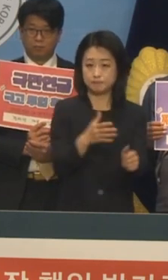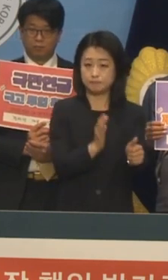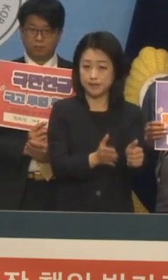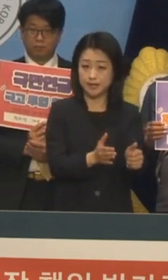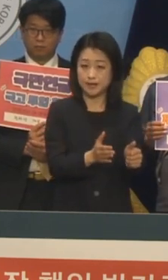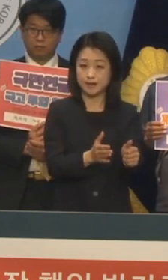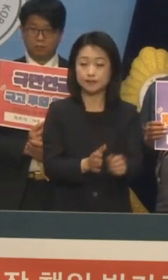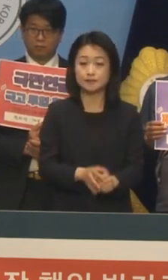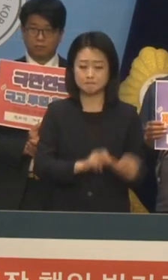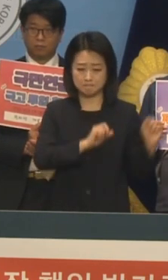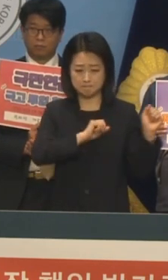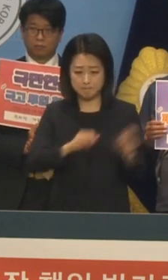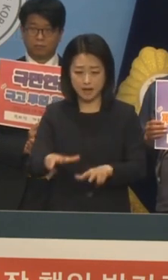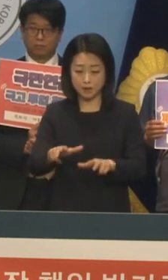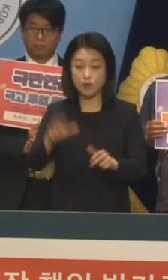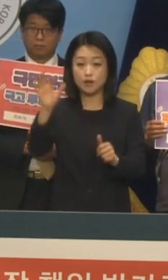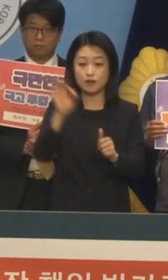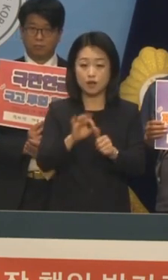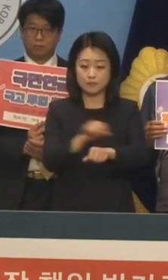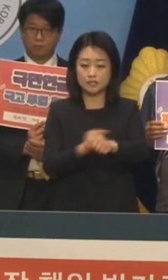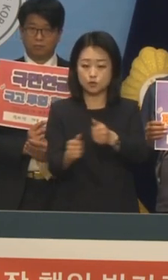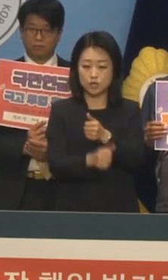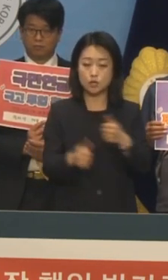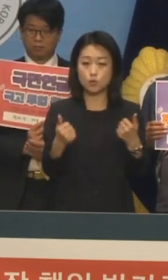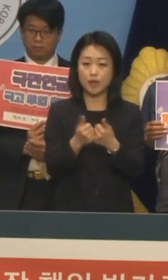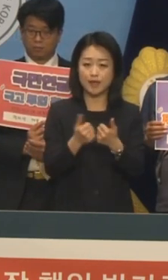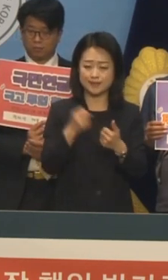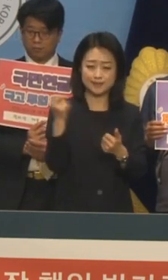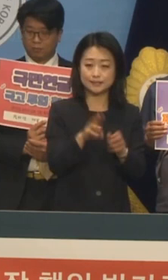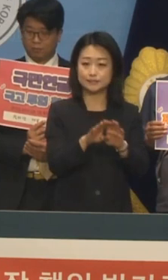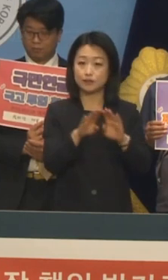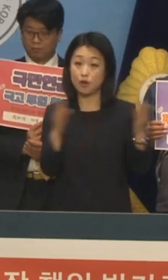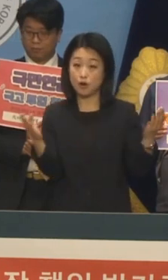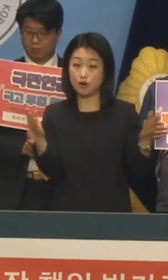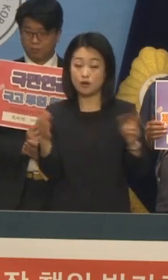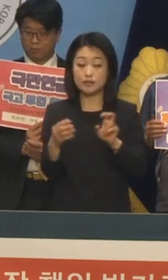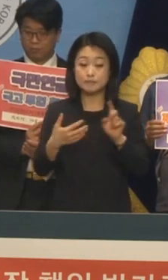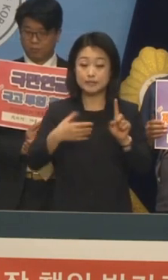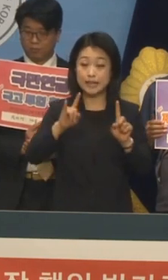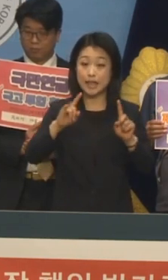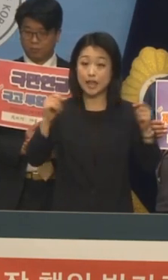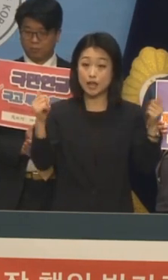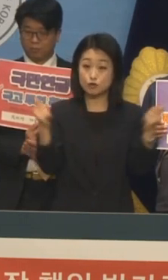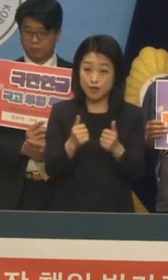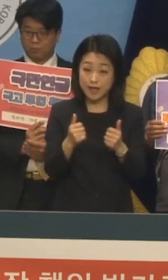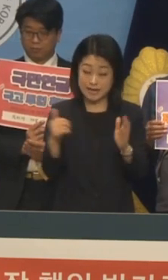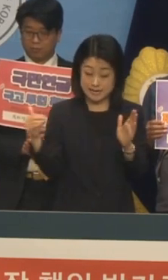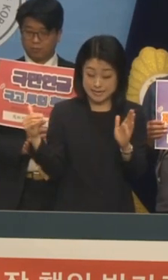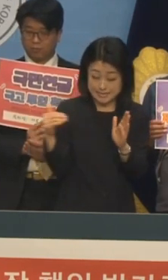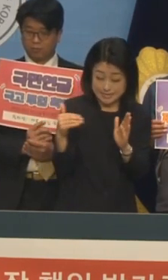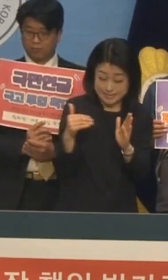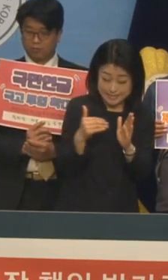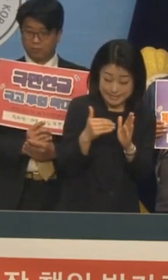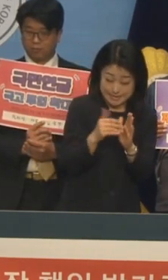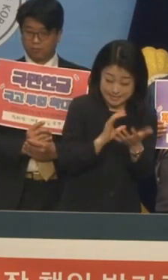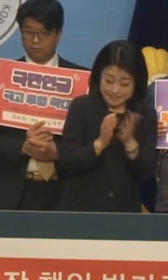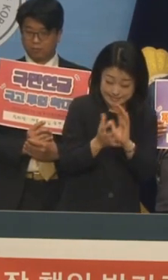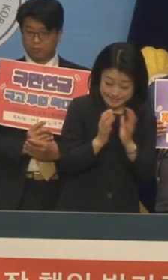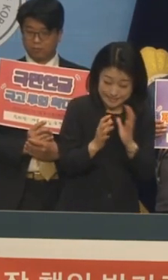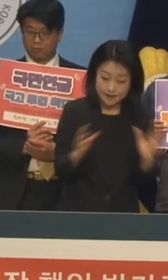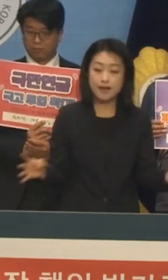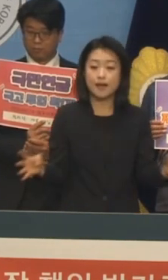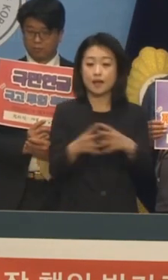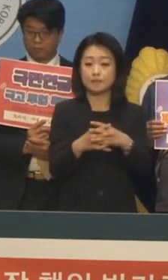위해서 당장 연금특위를 열어서 21대 국회가 끝나는 날까지 논의하고